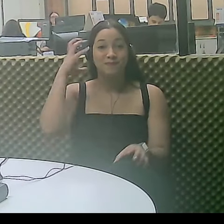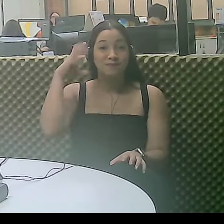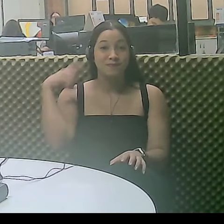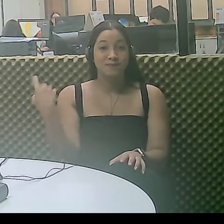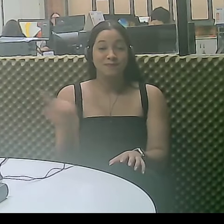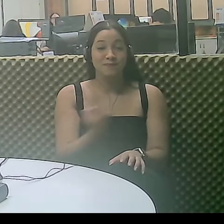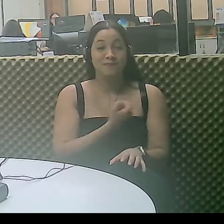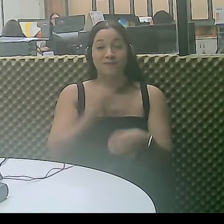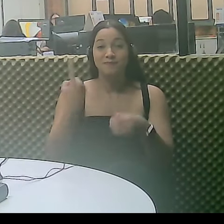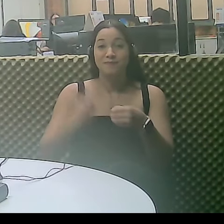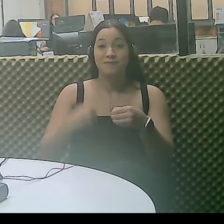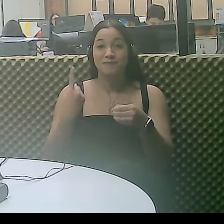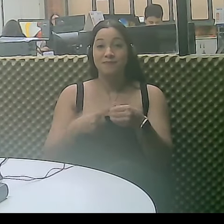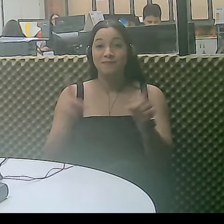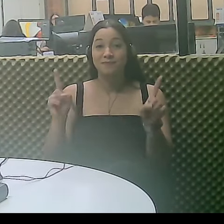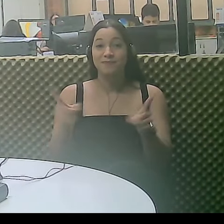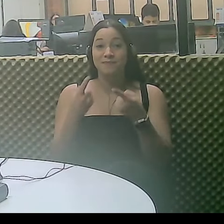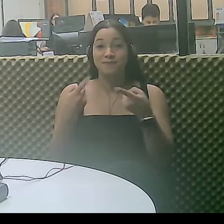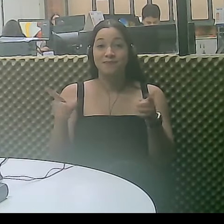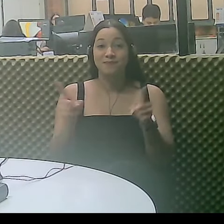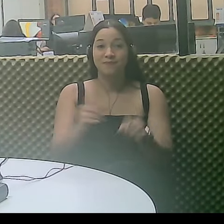Rádio Nossa Cidade.